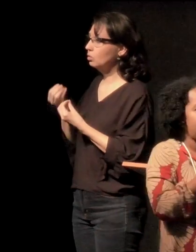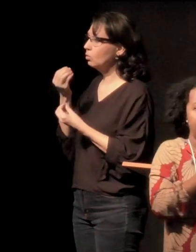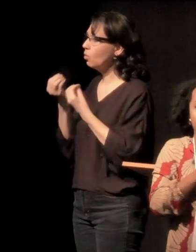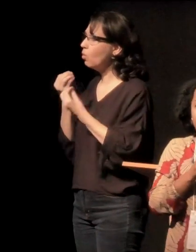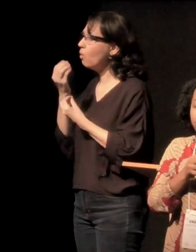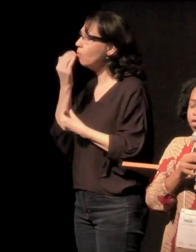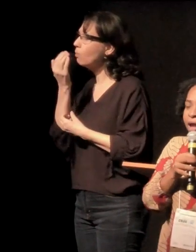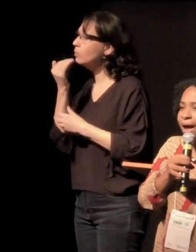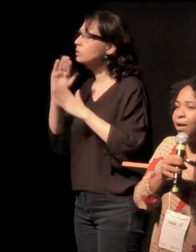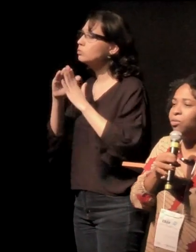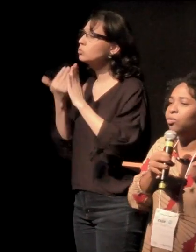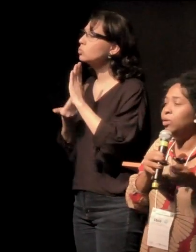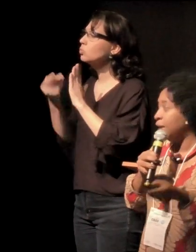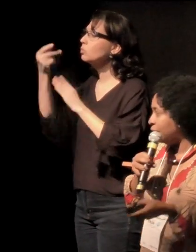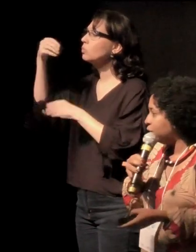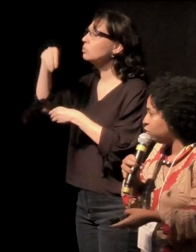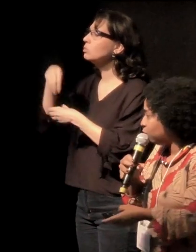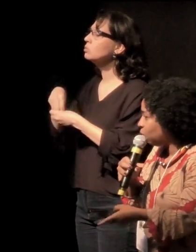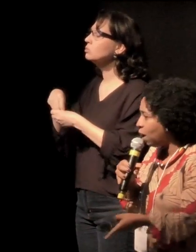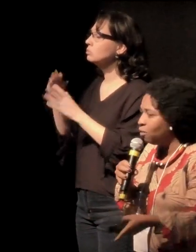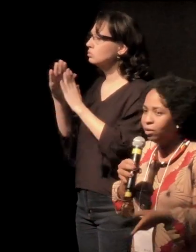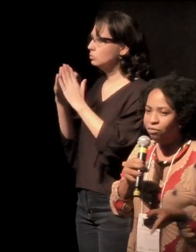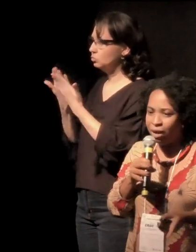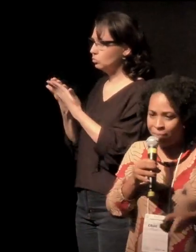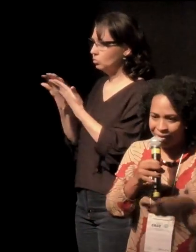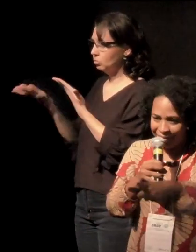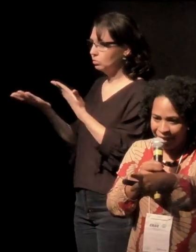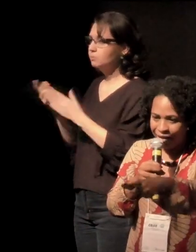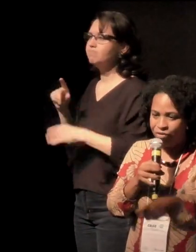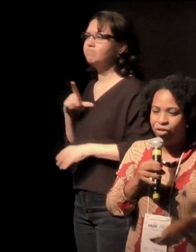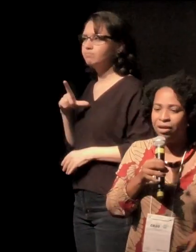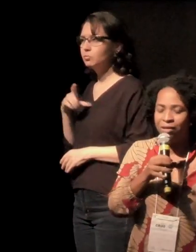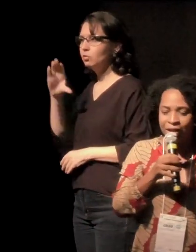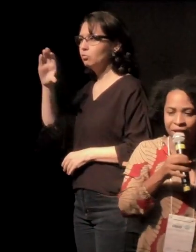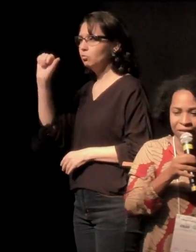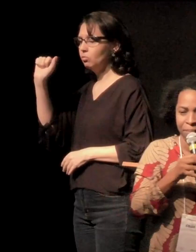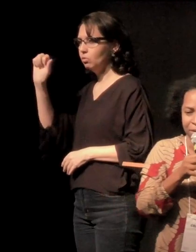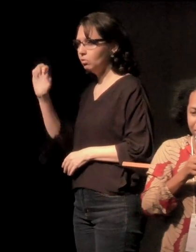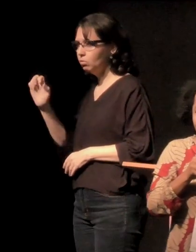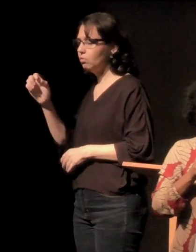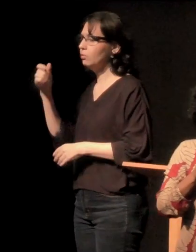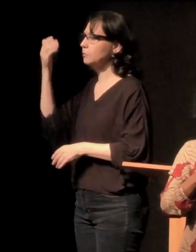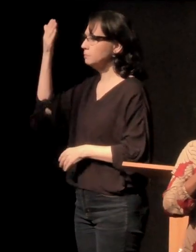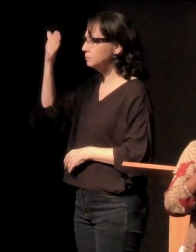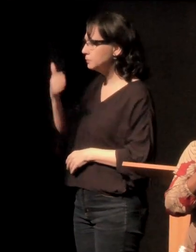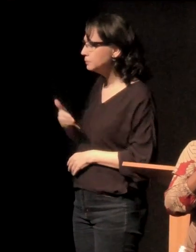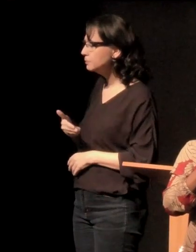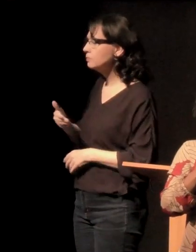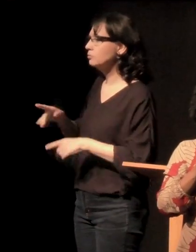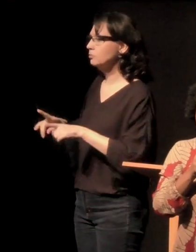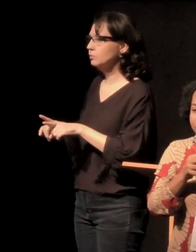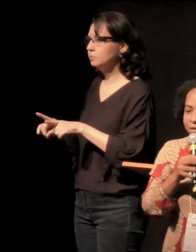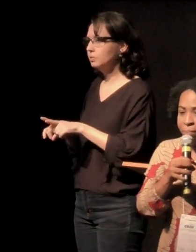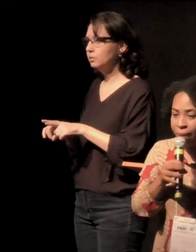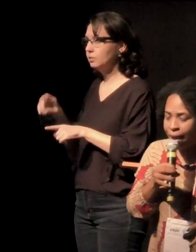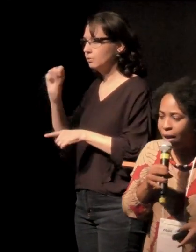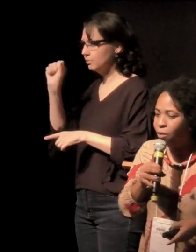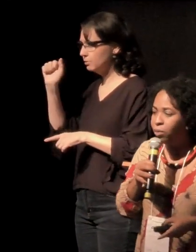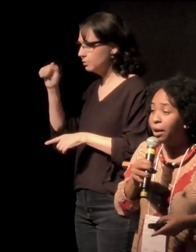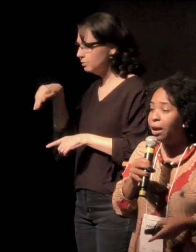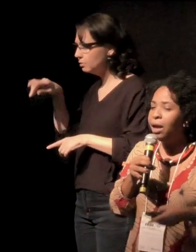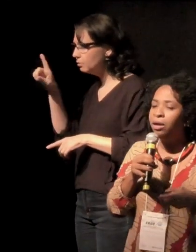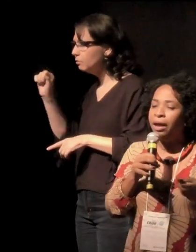do cai do Estado né Estadual que teve lá presente a Sandra teve lá presente com a gente do Caio